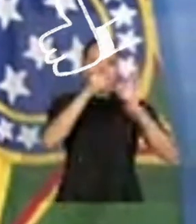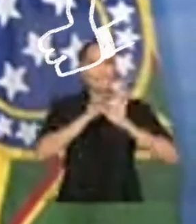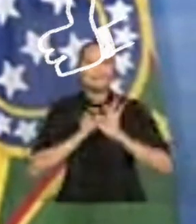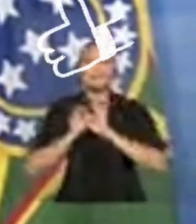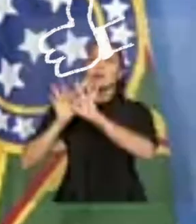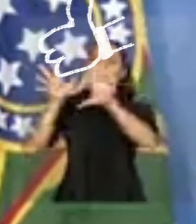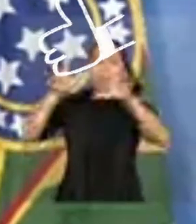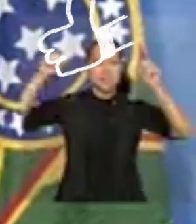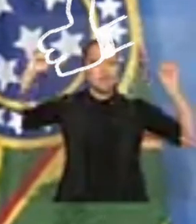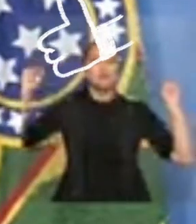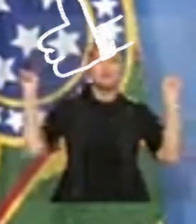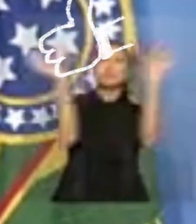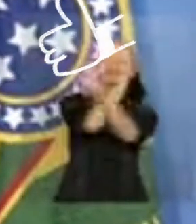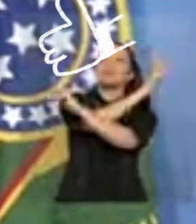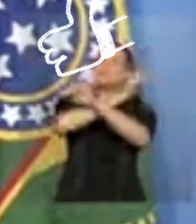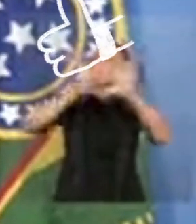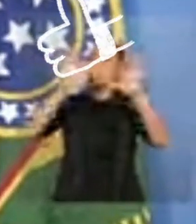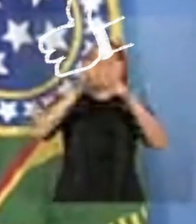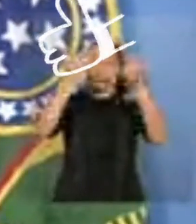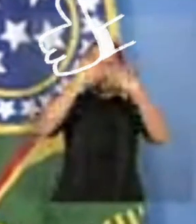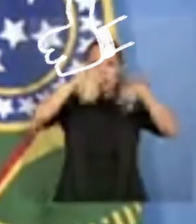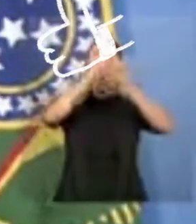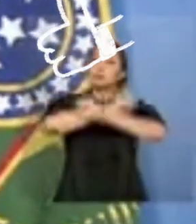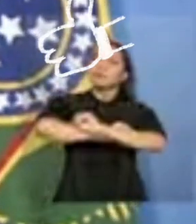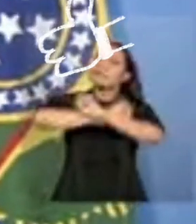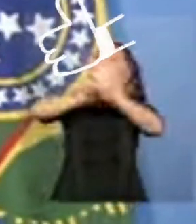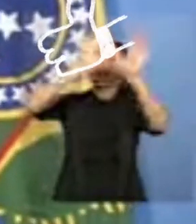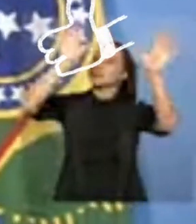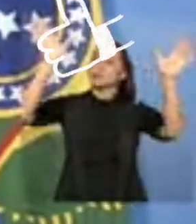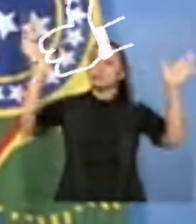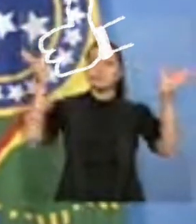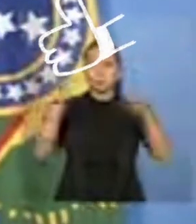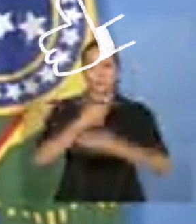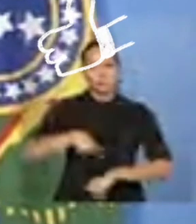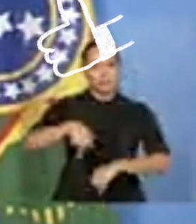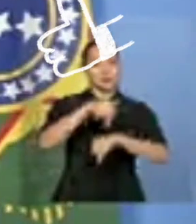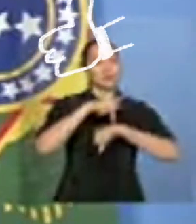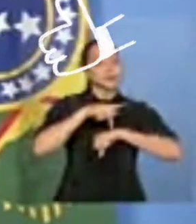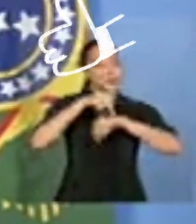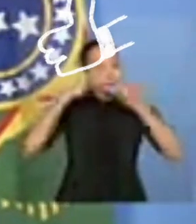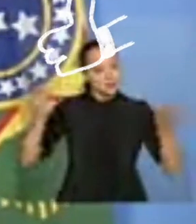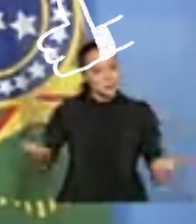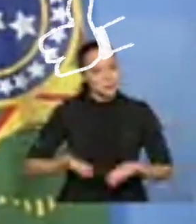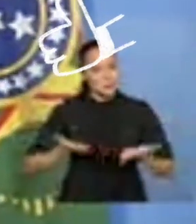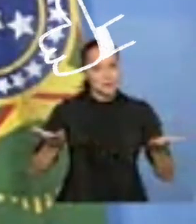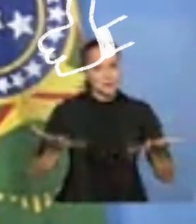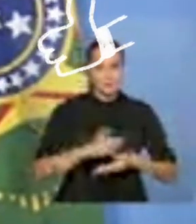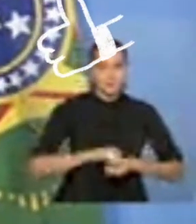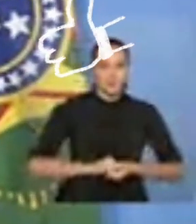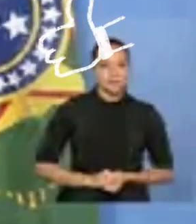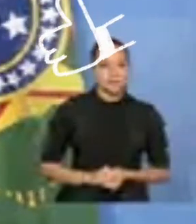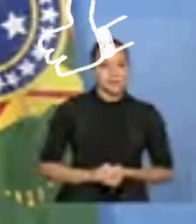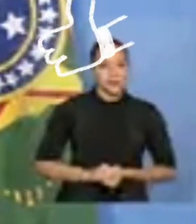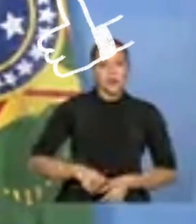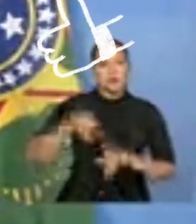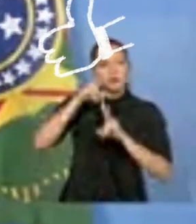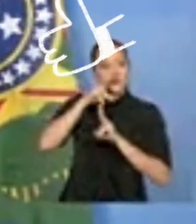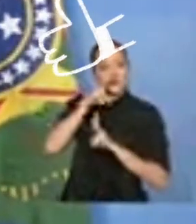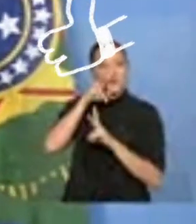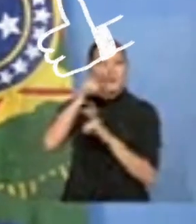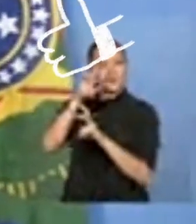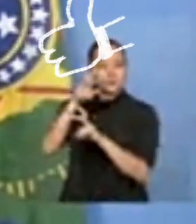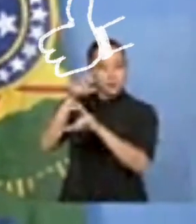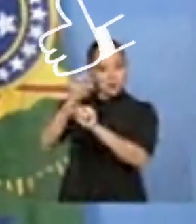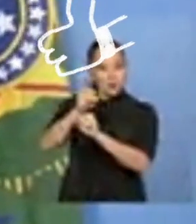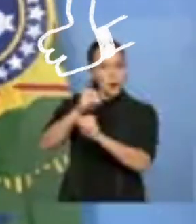sol da liberdade em raios fúlgidos brilhou no céu da pátria nesse instante. Se